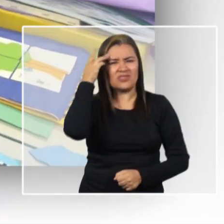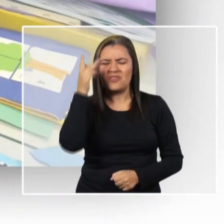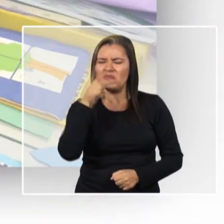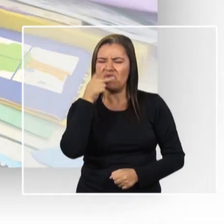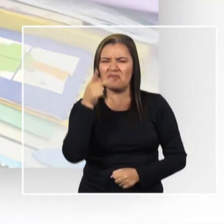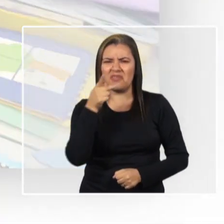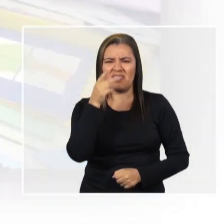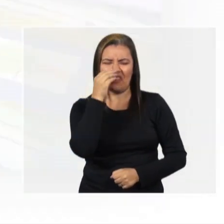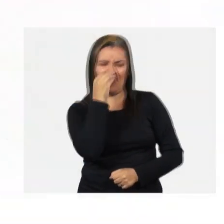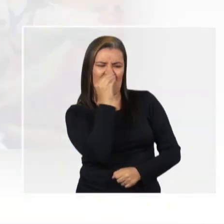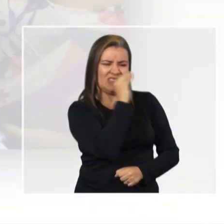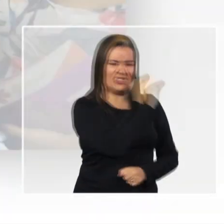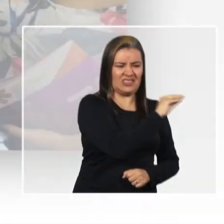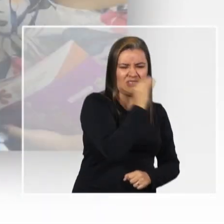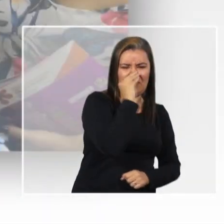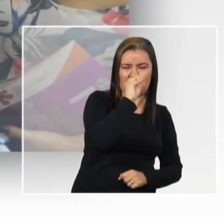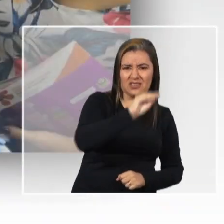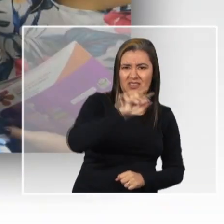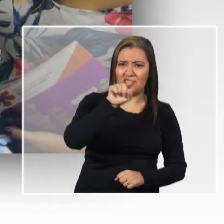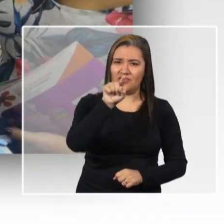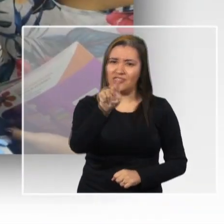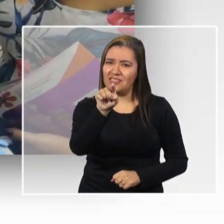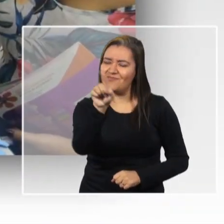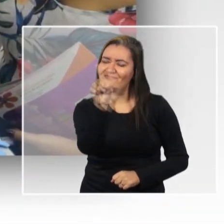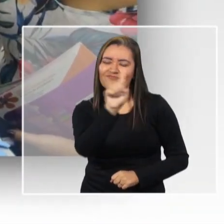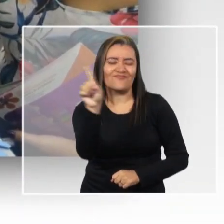Nunca deixe alguém dizer